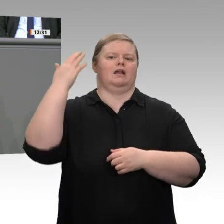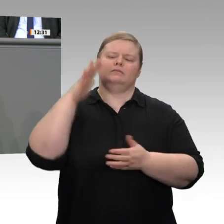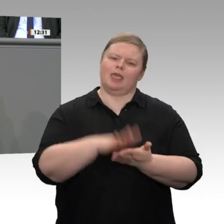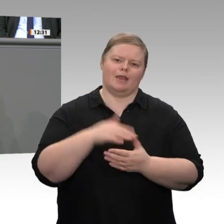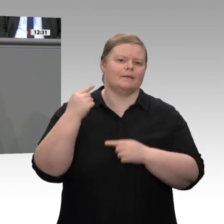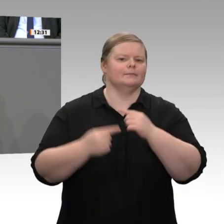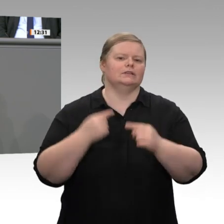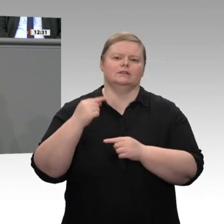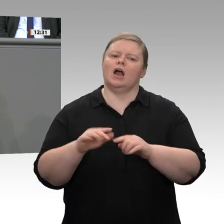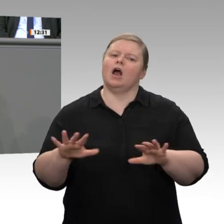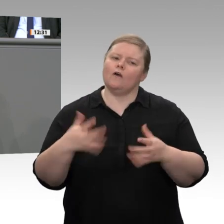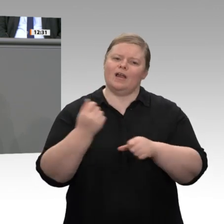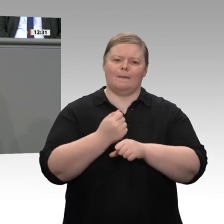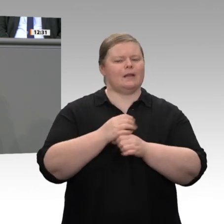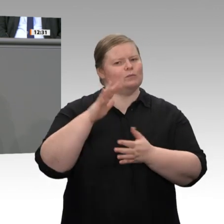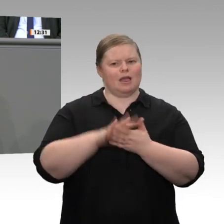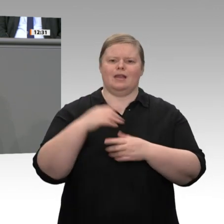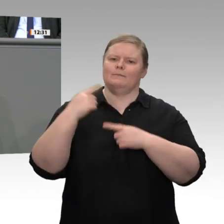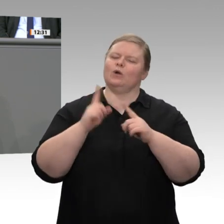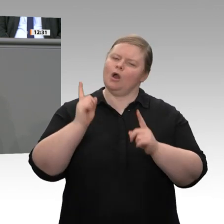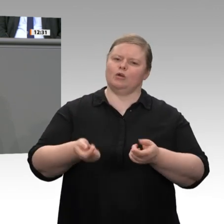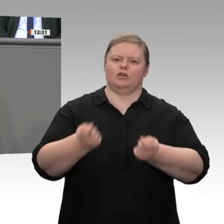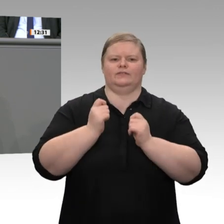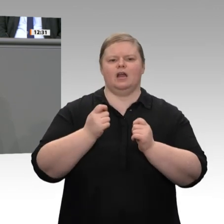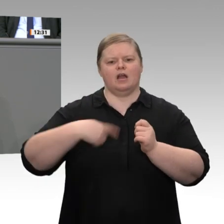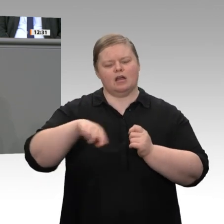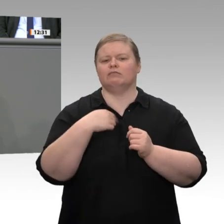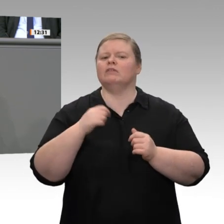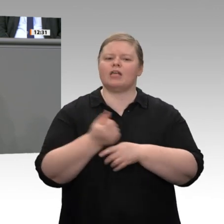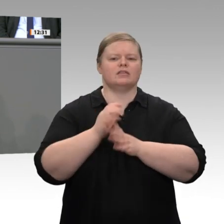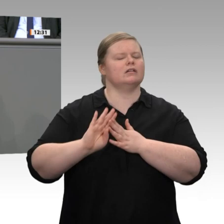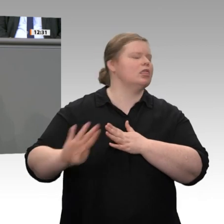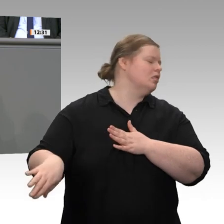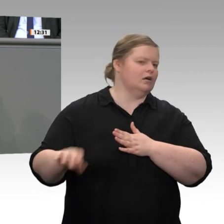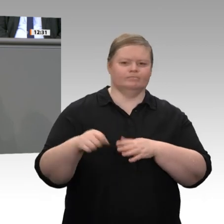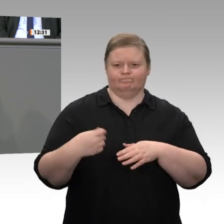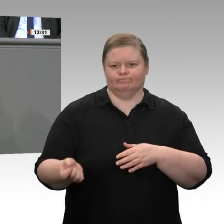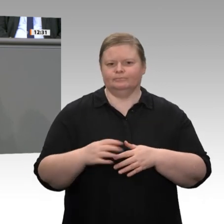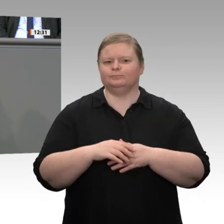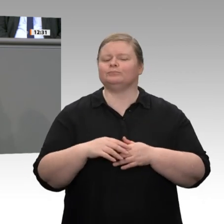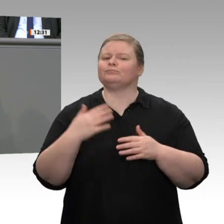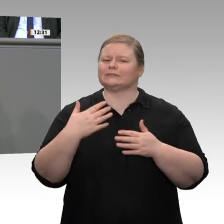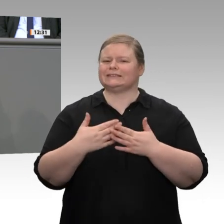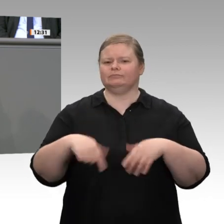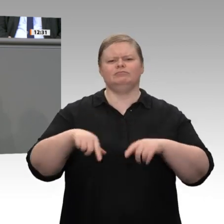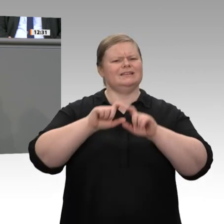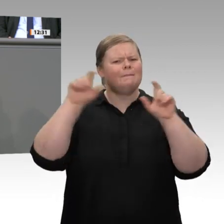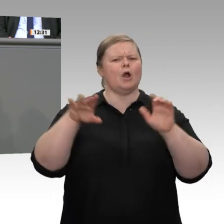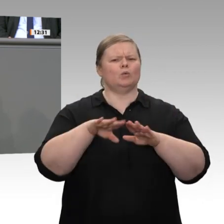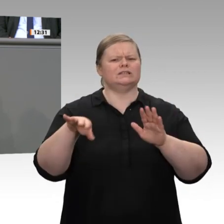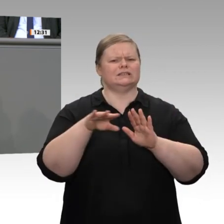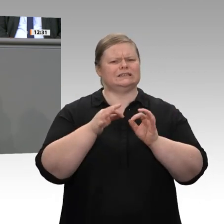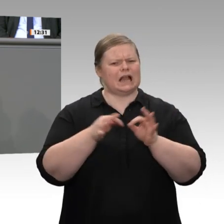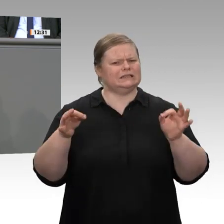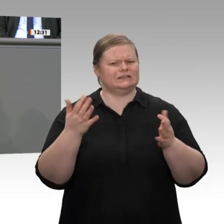bleibt und ist eben auch Auftrag. Wir können nicht ausblenden, worum es dabei im